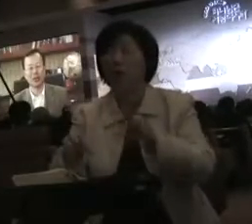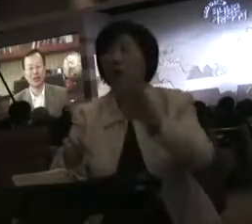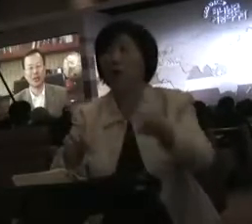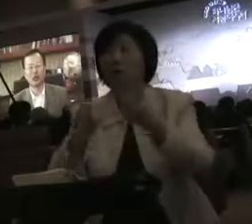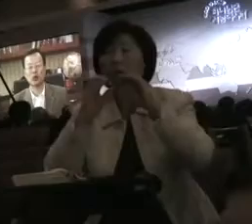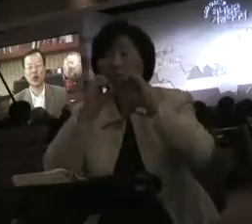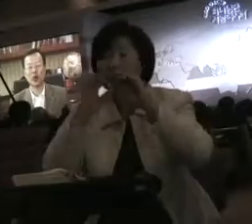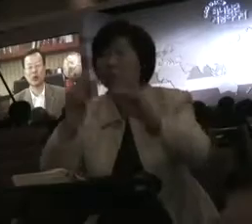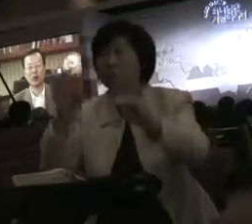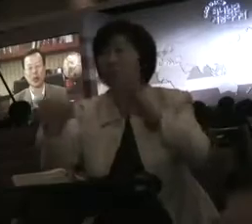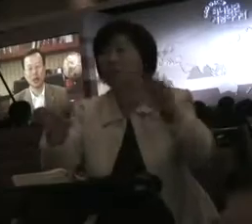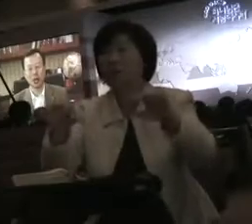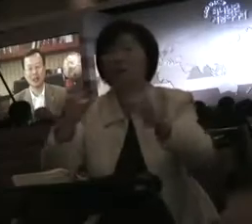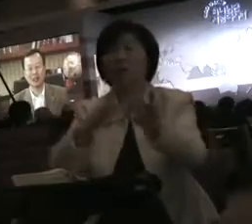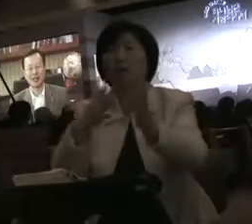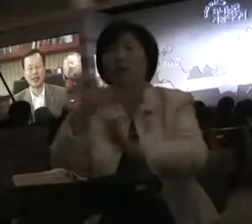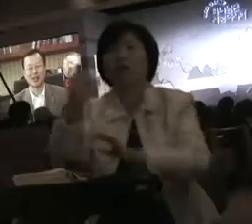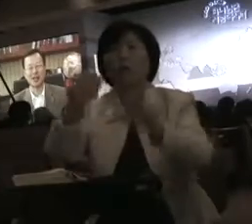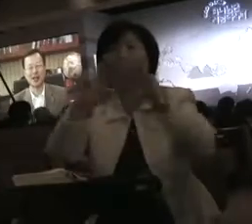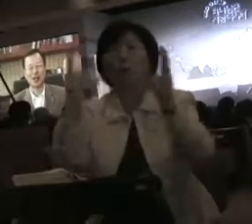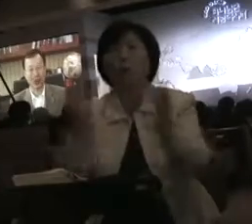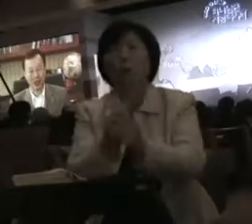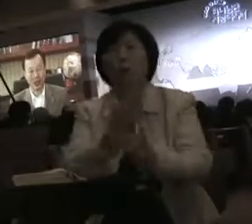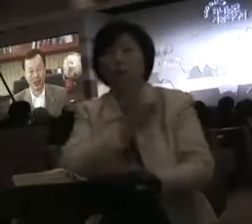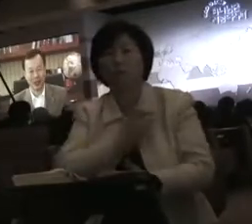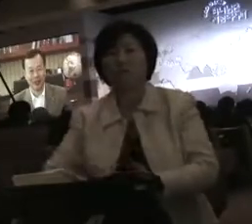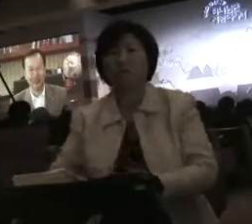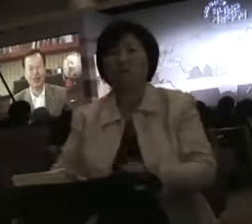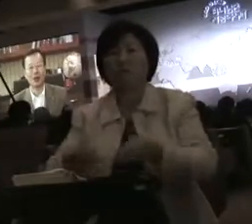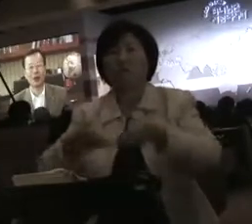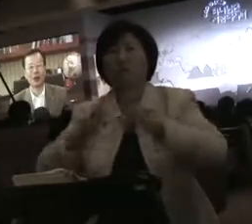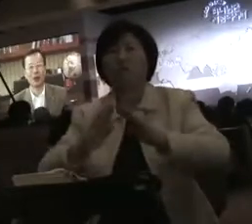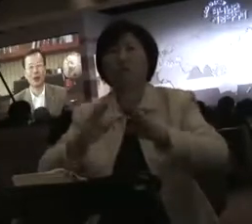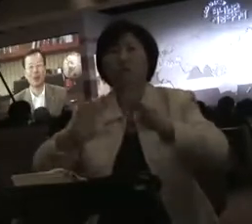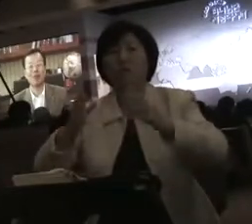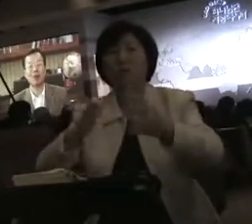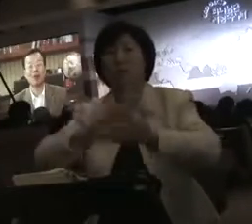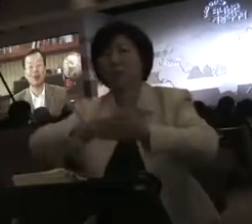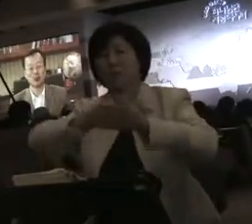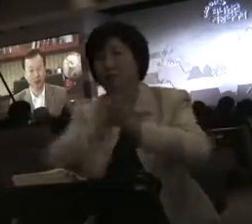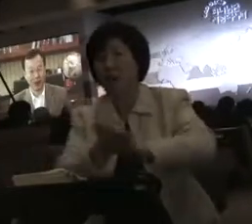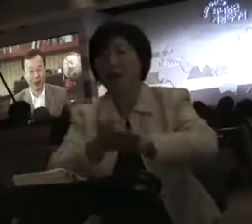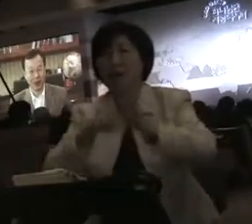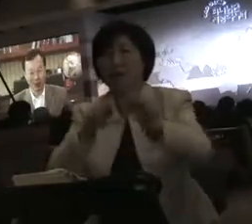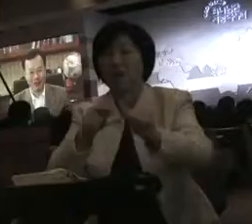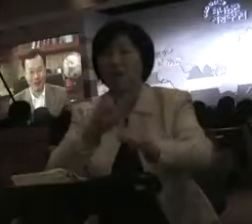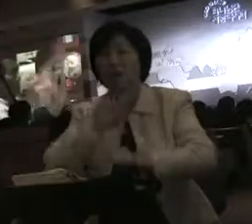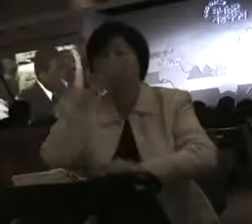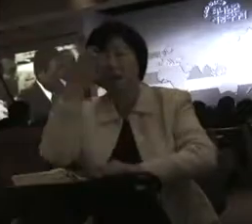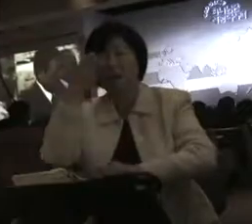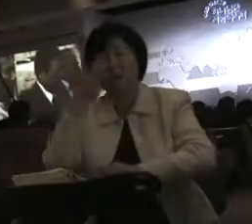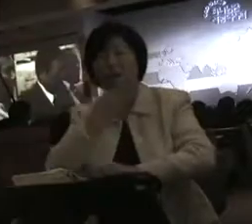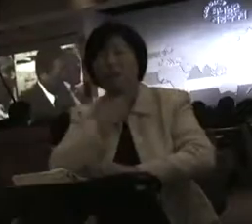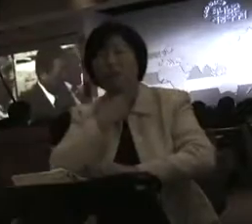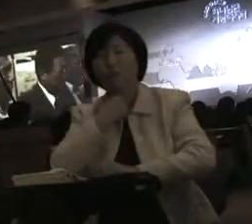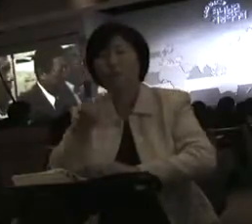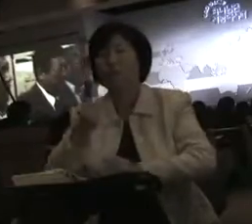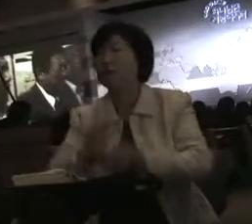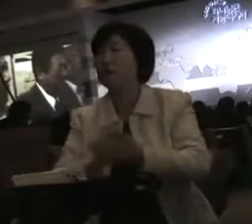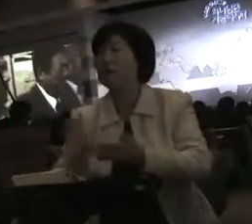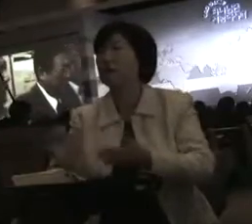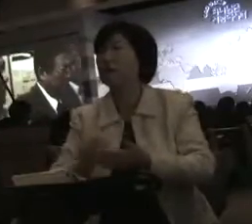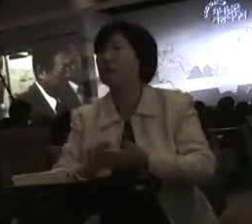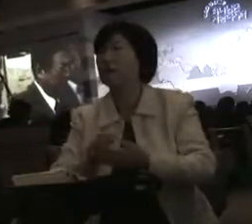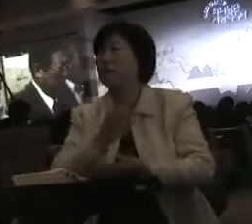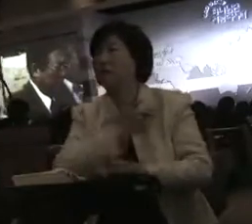선교지에도 예수의 온전한 제자를 세워 세상을 변화시키는 그러한 교회를 한번 꿈꿔보기를 원합니다. 제자 훈련과